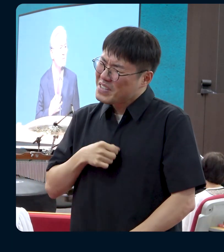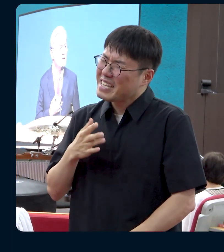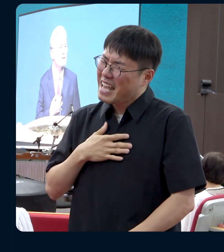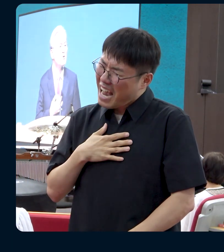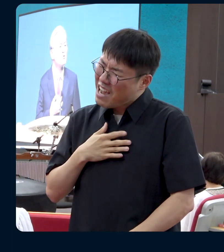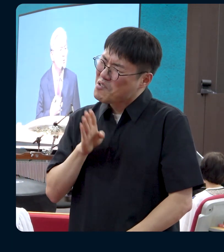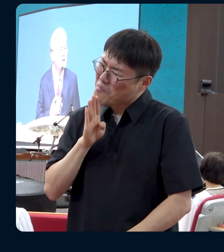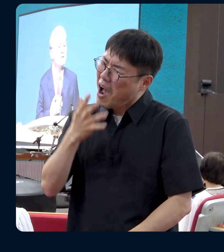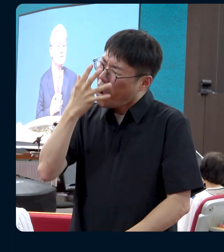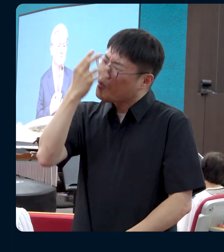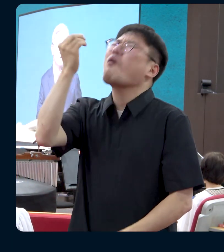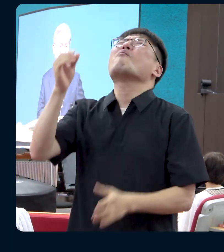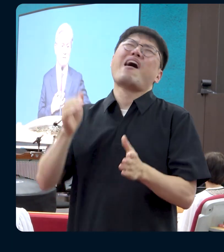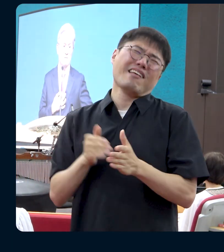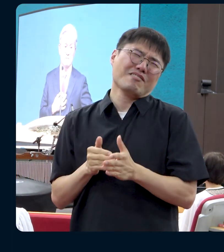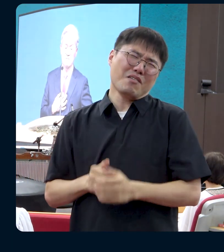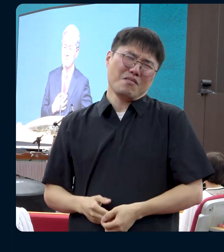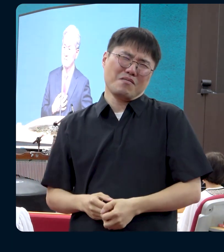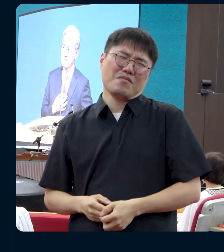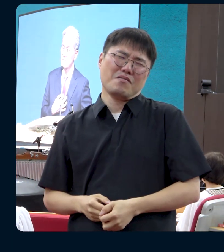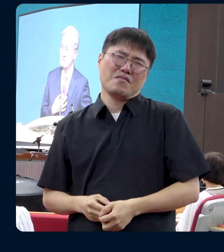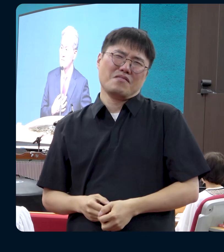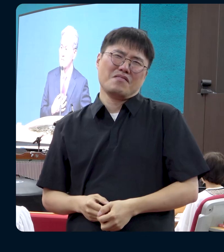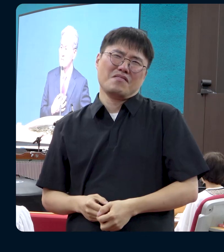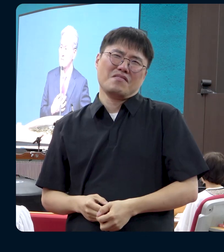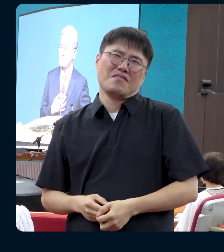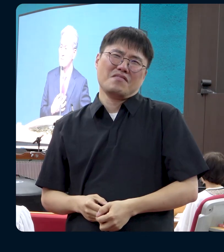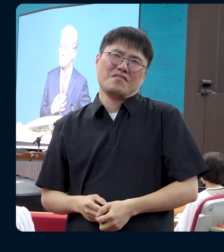사실은 제가 정말 교만했습니다.